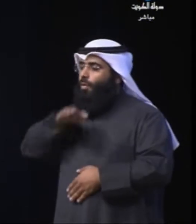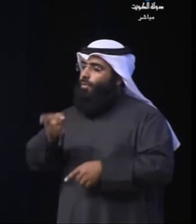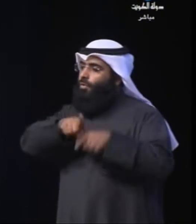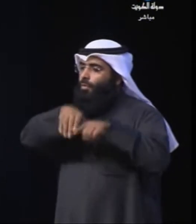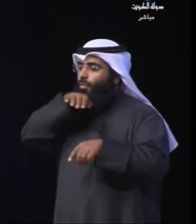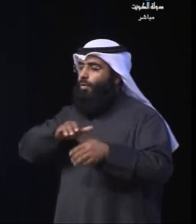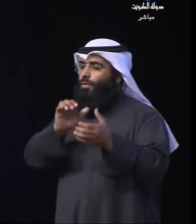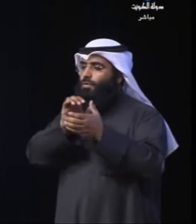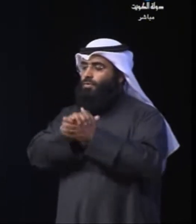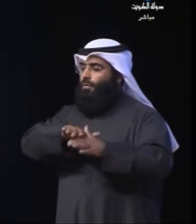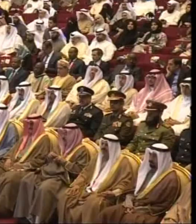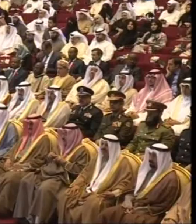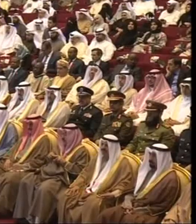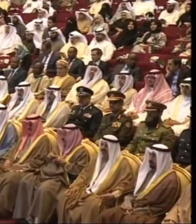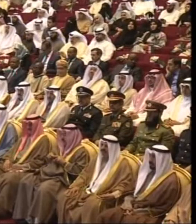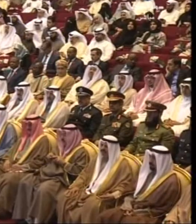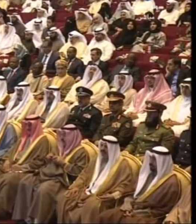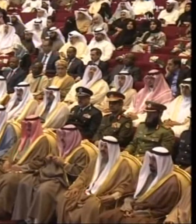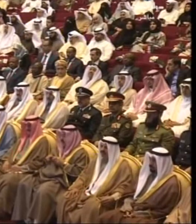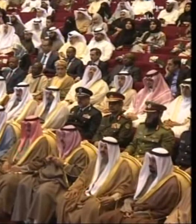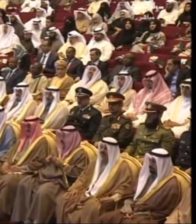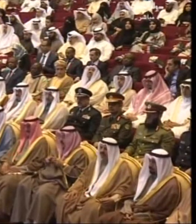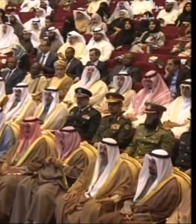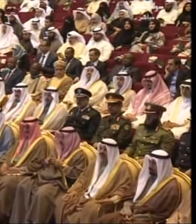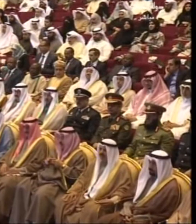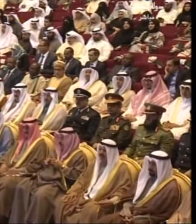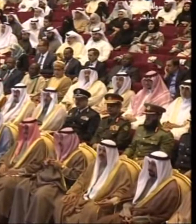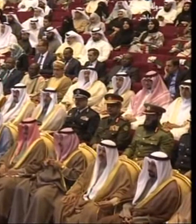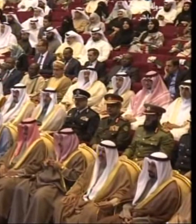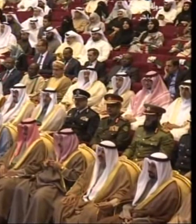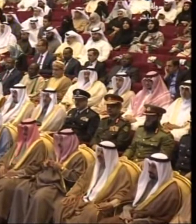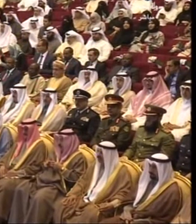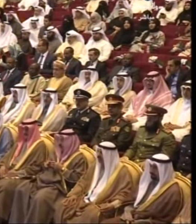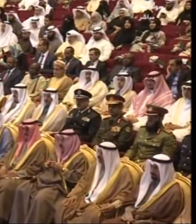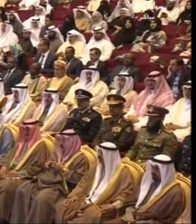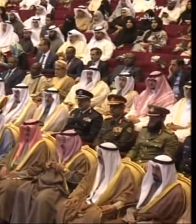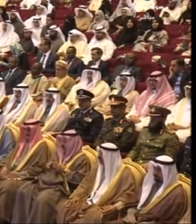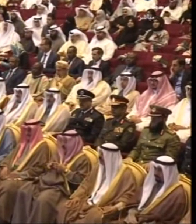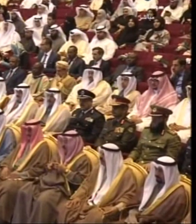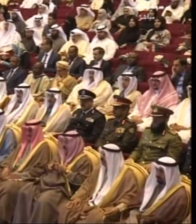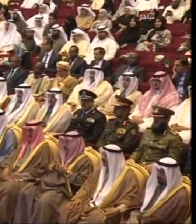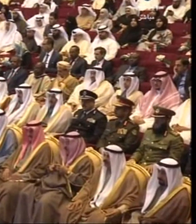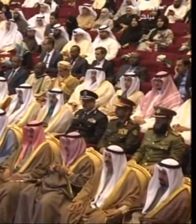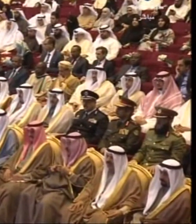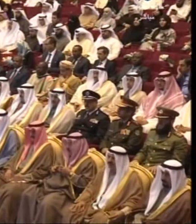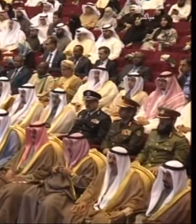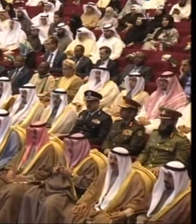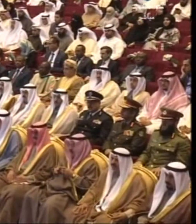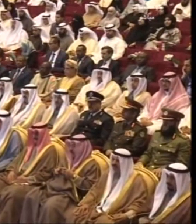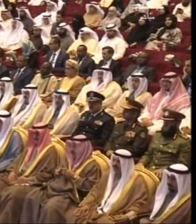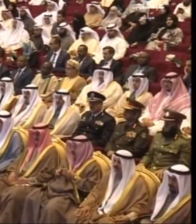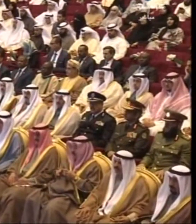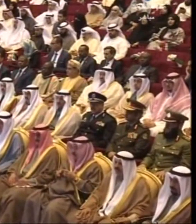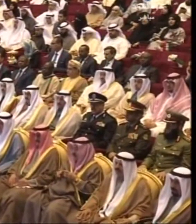عليه وعلى آله وصحبه وسلم. خير ما نستهل به هذا الحفل آيات بينات من كتاب